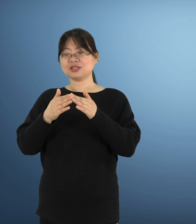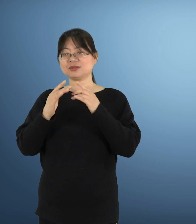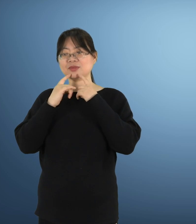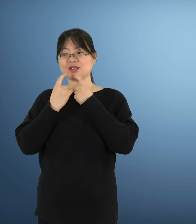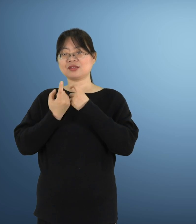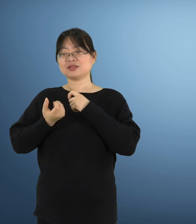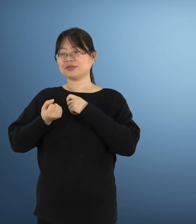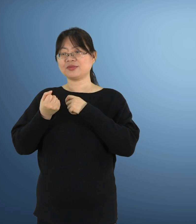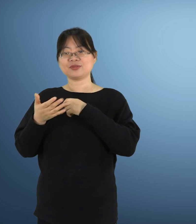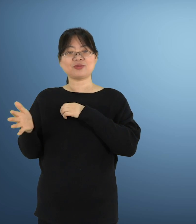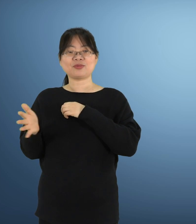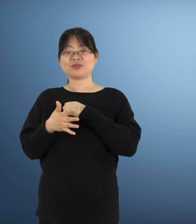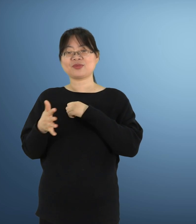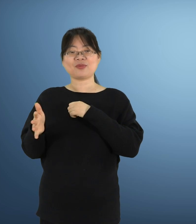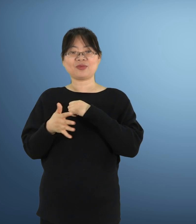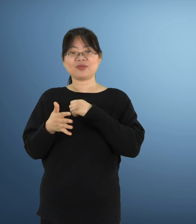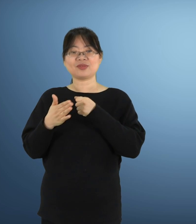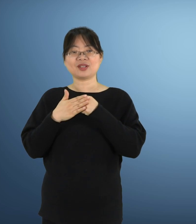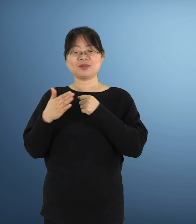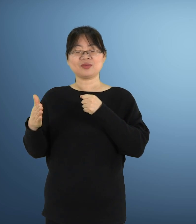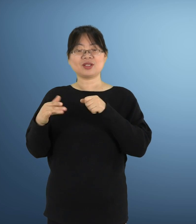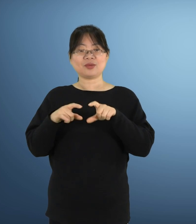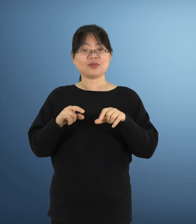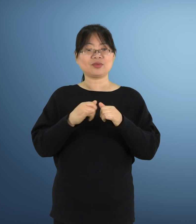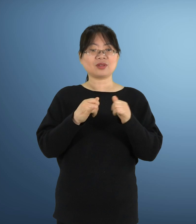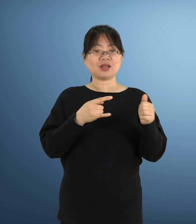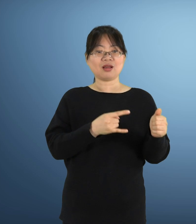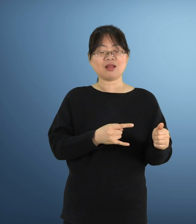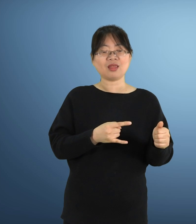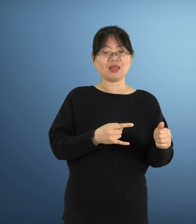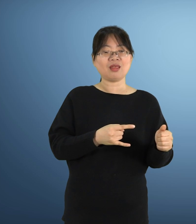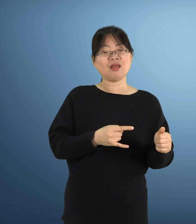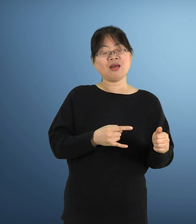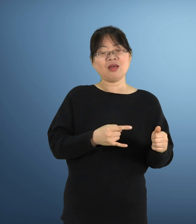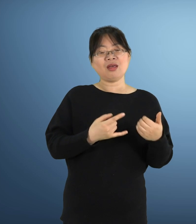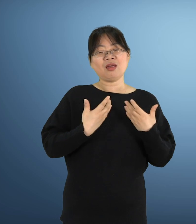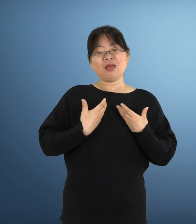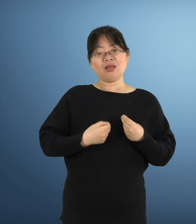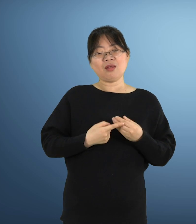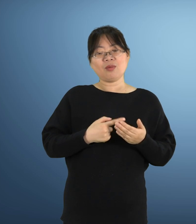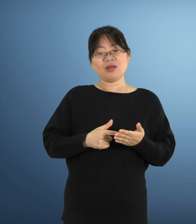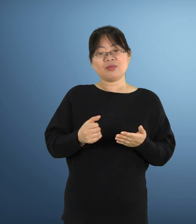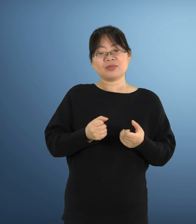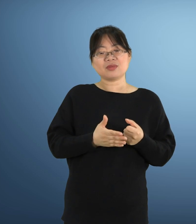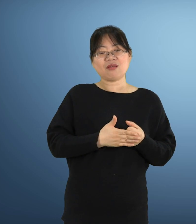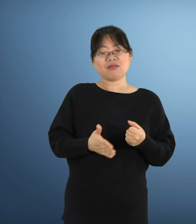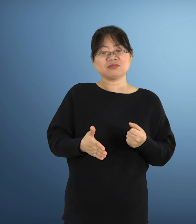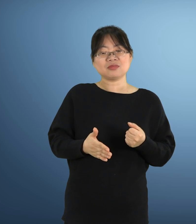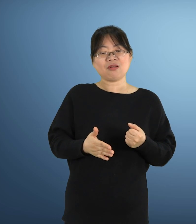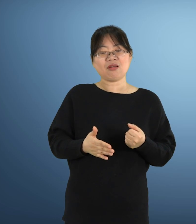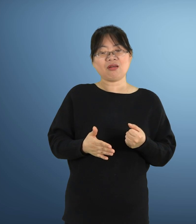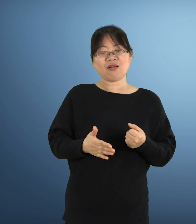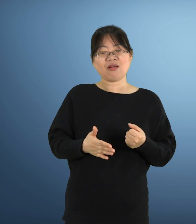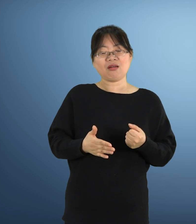없구나. 그러면서 서민들은 자괴감으로 씁쓸한 마음을 가눌 수가